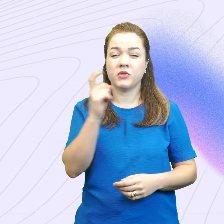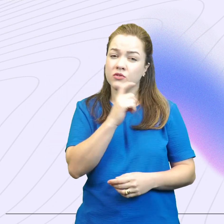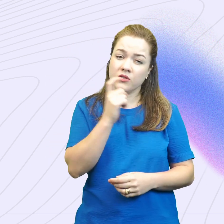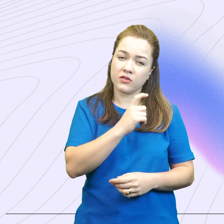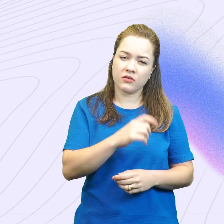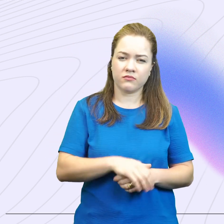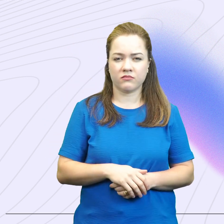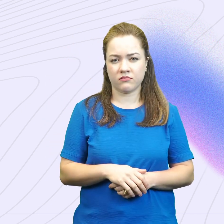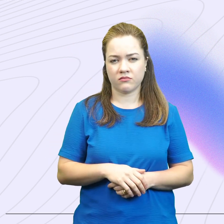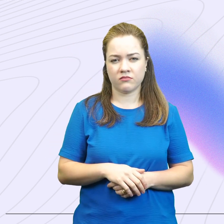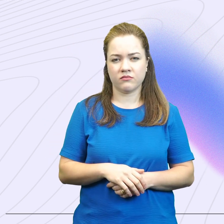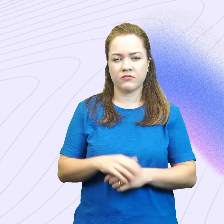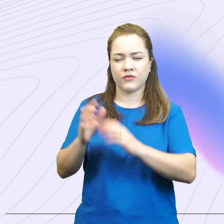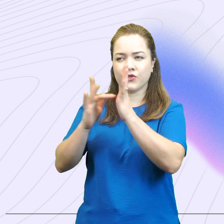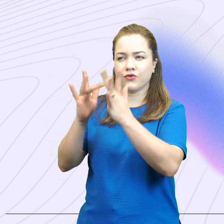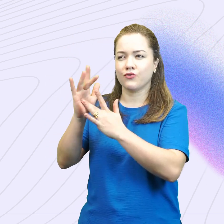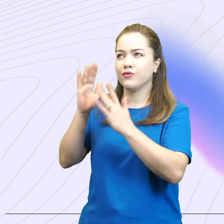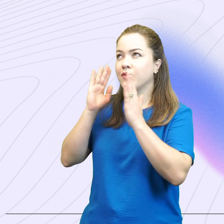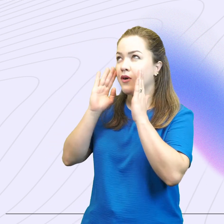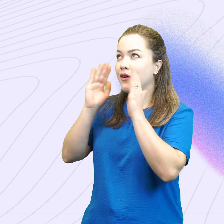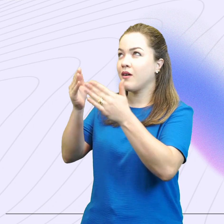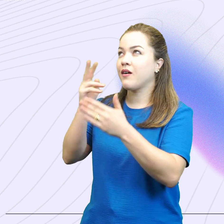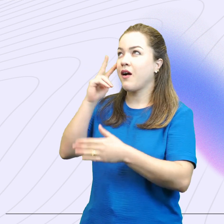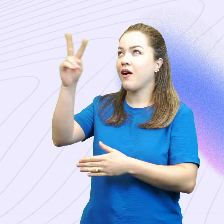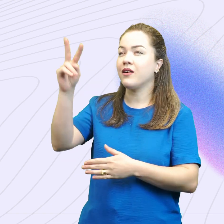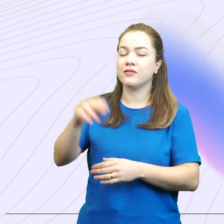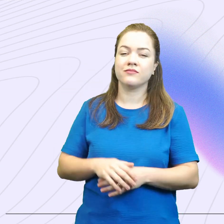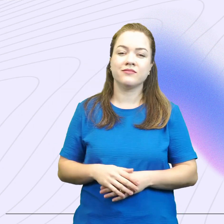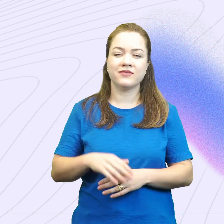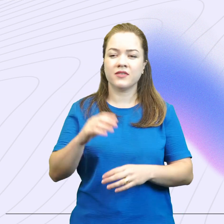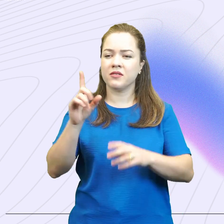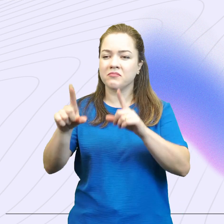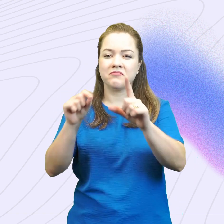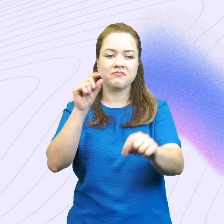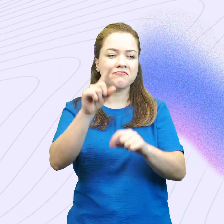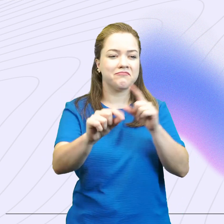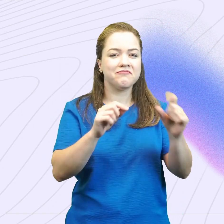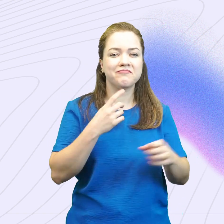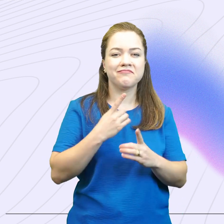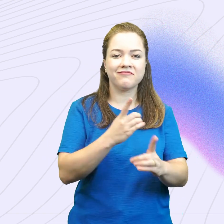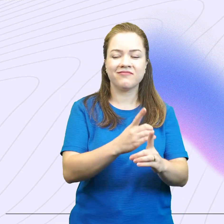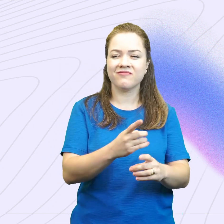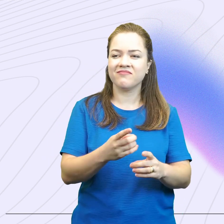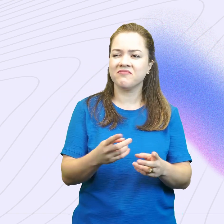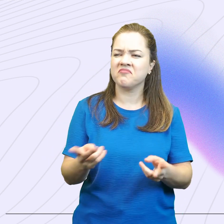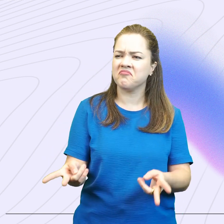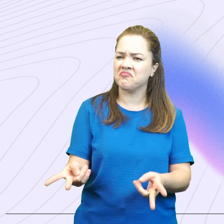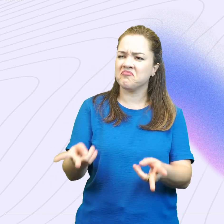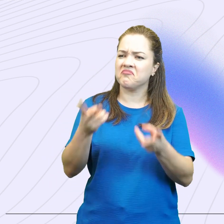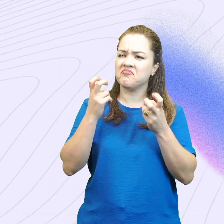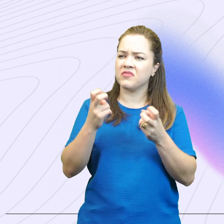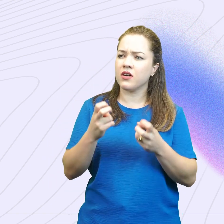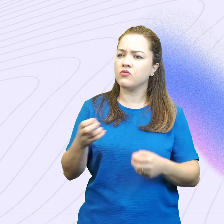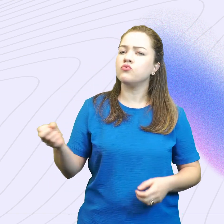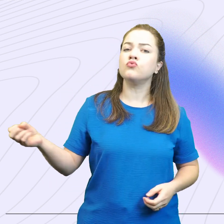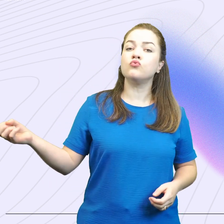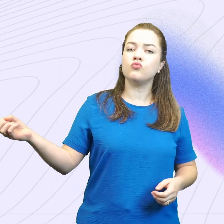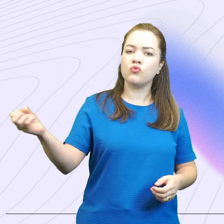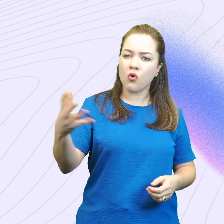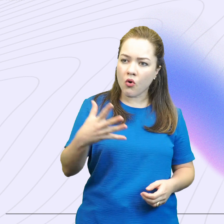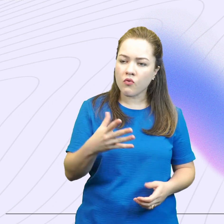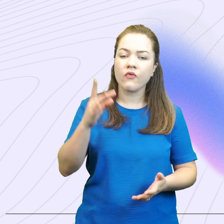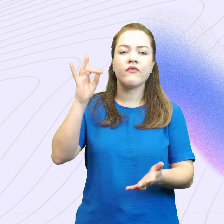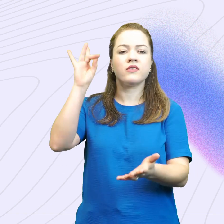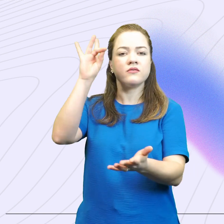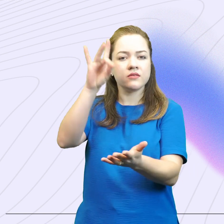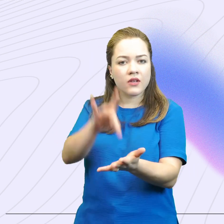eu olho para Jesus, e Ele escolhendo os seus discípulos, eu percebo que de fato há algo novo. De